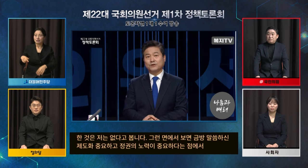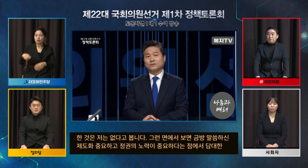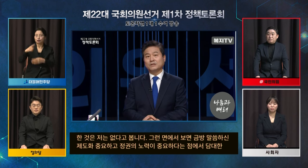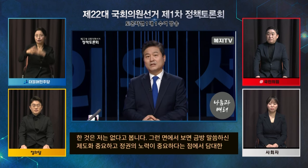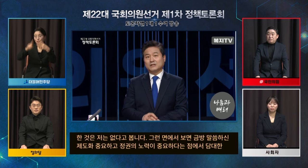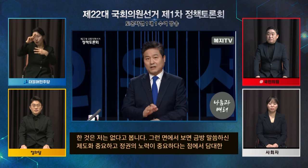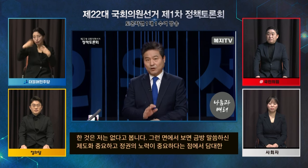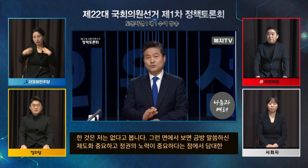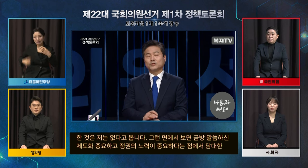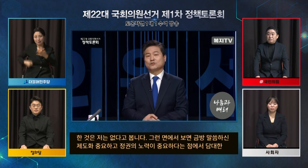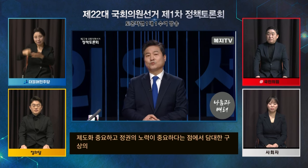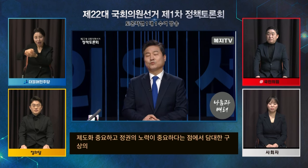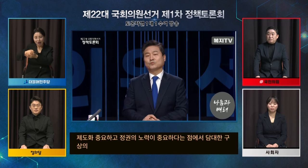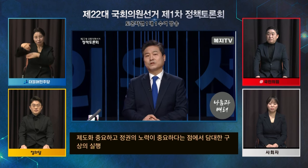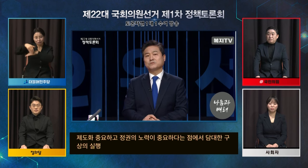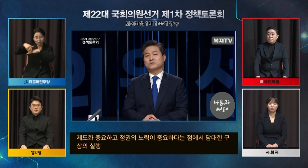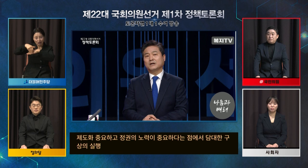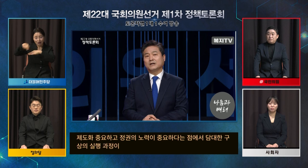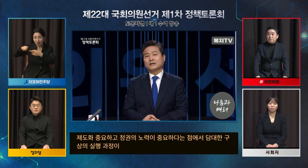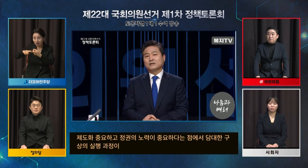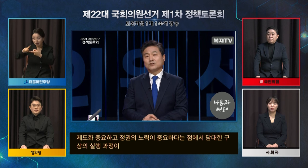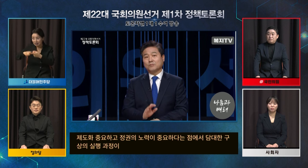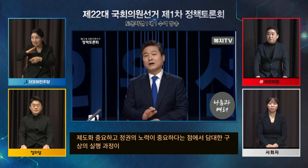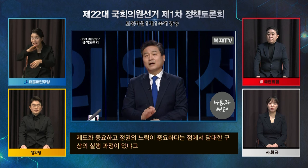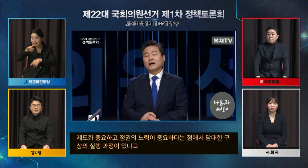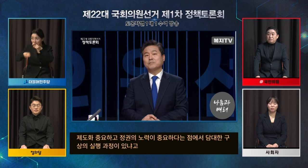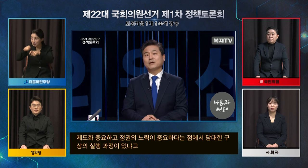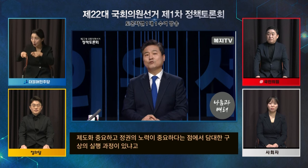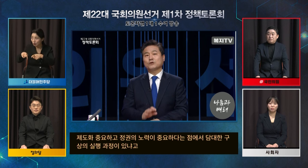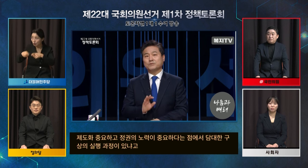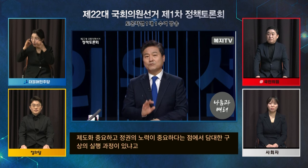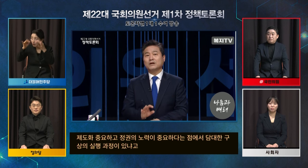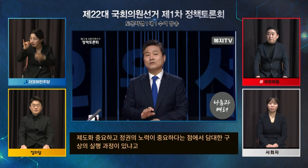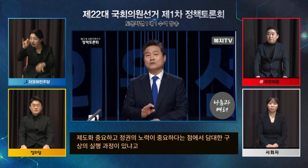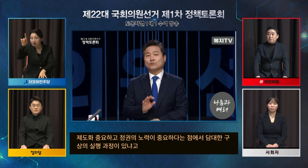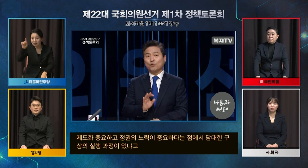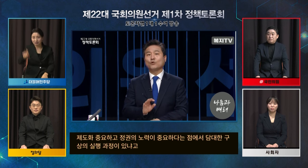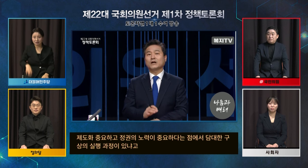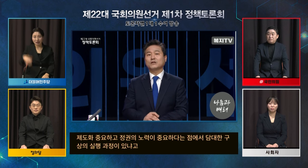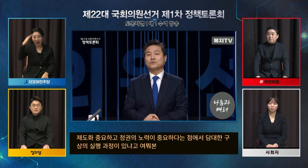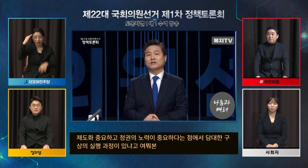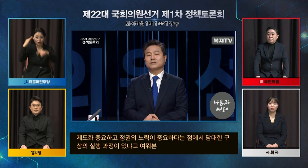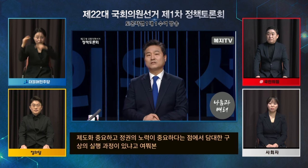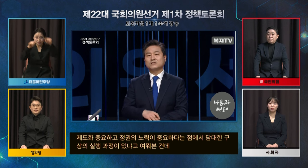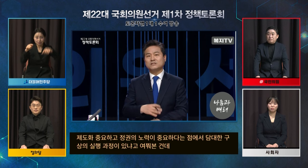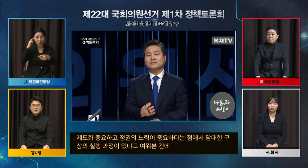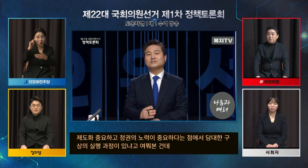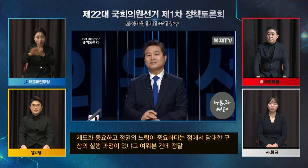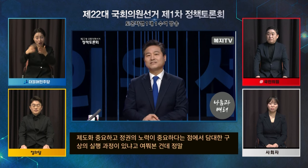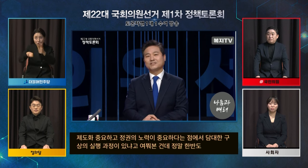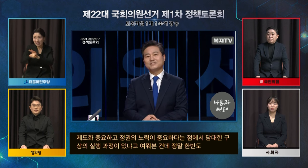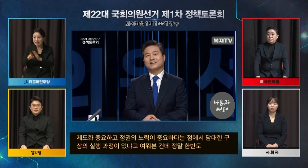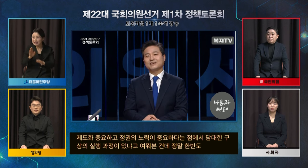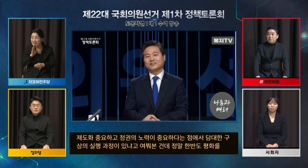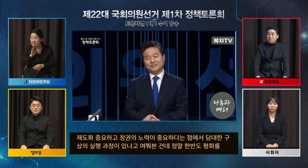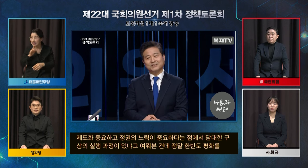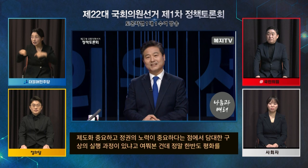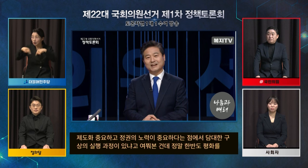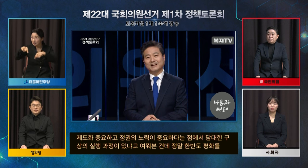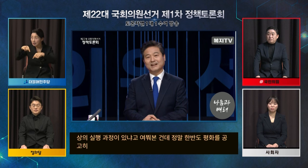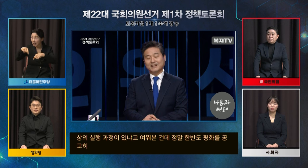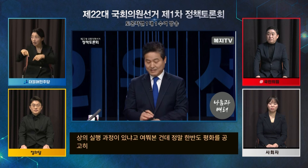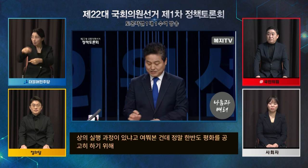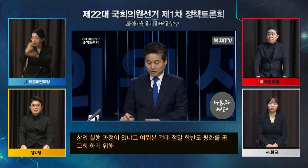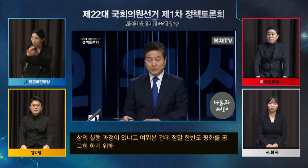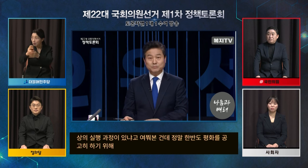여쭤본 건데요. 거듭 여쭤보겠습니다. 정말 한반도의 평화를 공고히 하기 위한 어떤 실질적 정책이 어떤